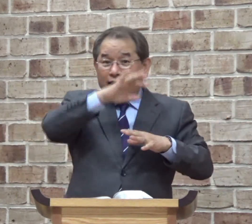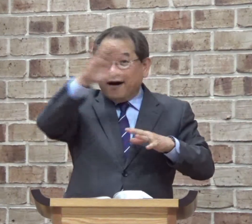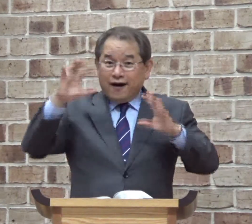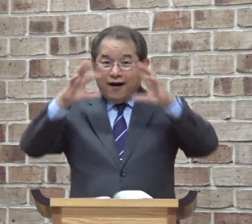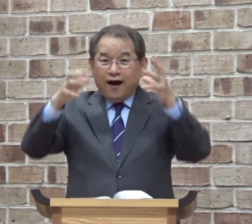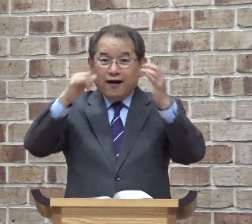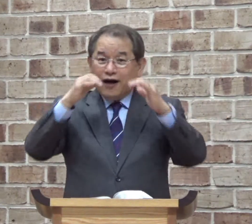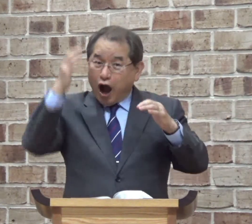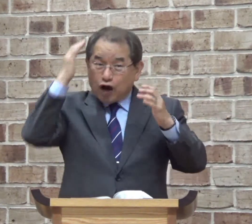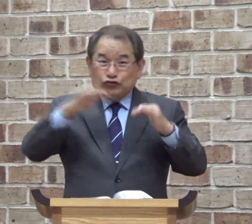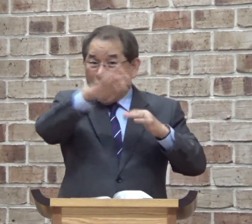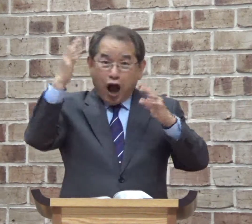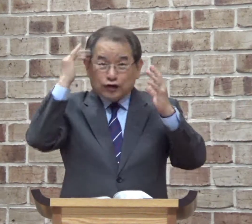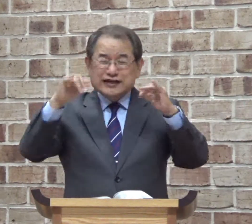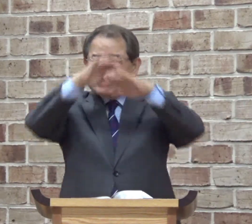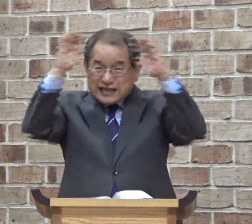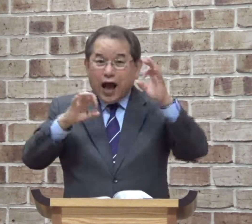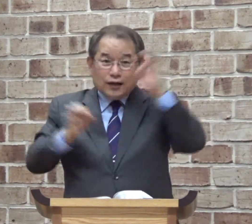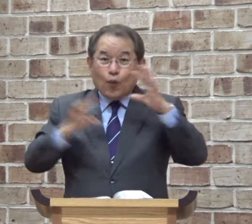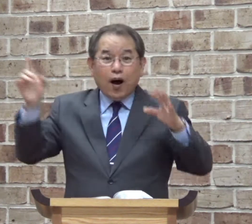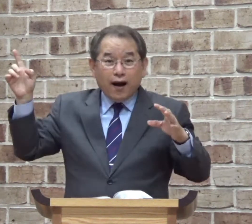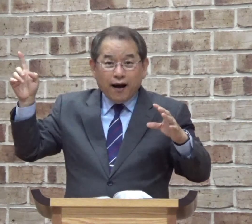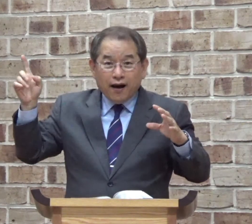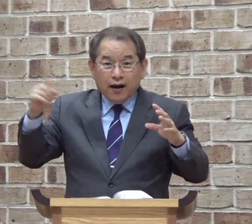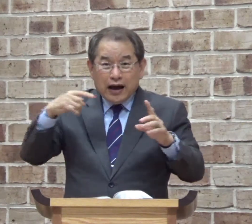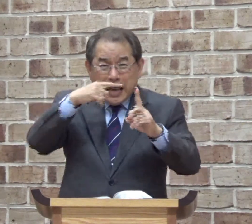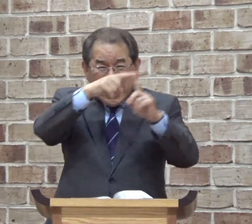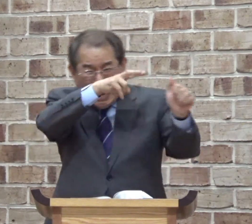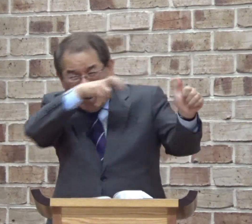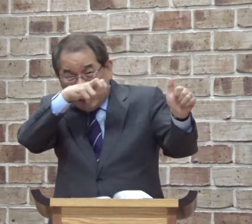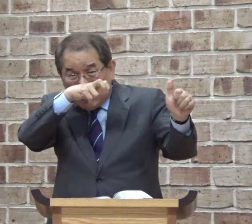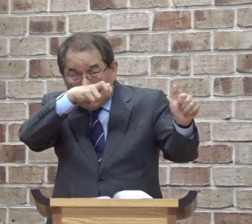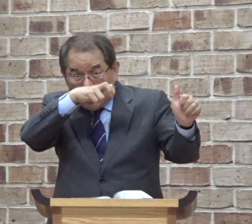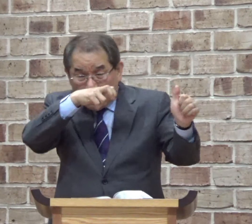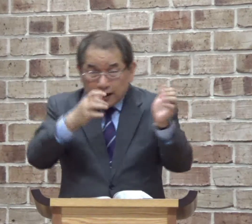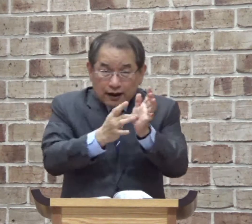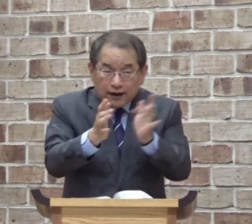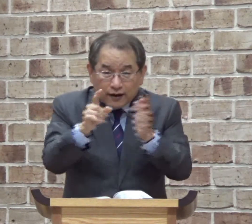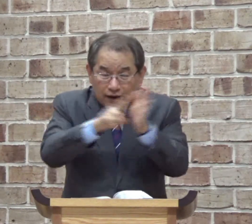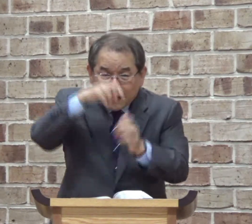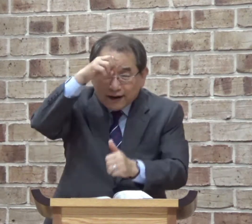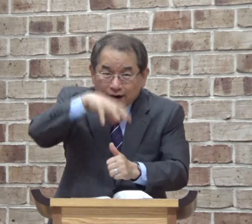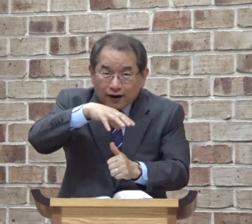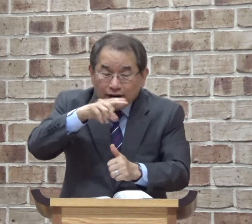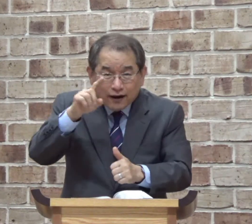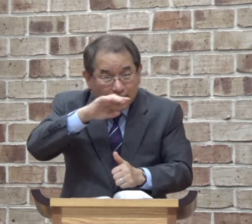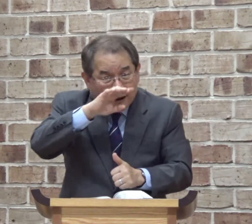한국의 모든 사람들이 놀랐죠. 기독교를 미워했던 사람이 예수를 믿고 세례를 받다니요.